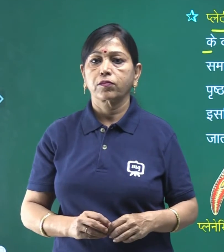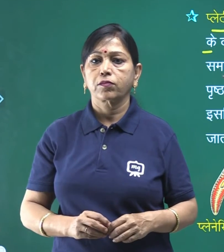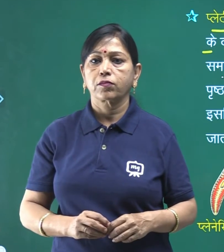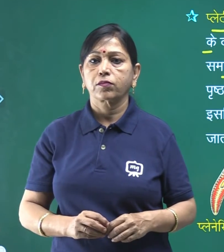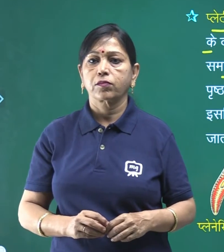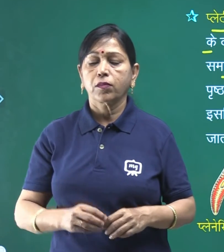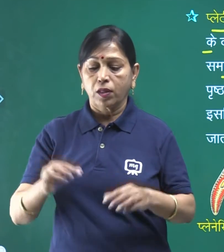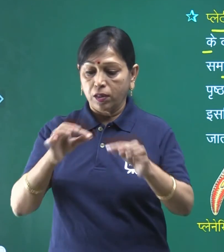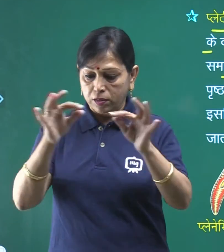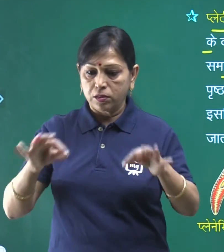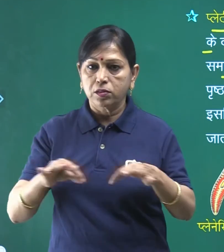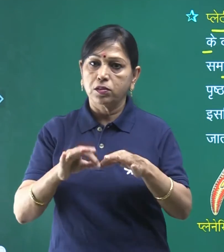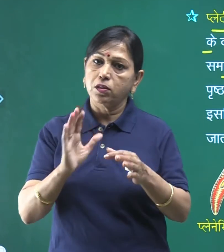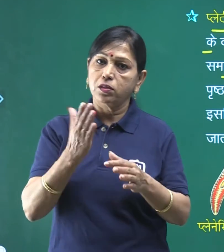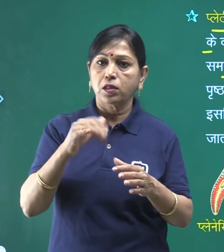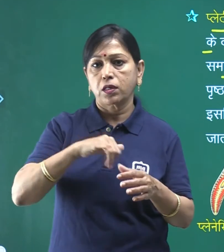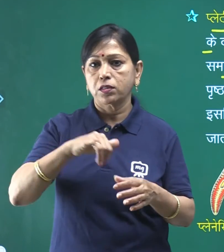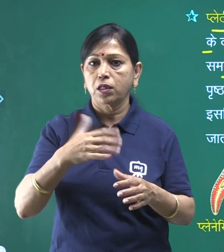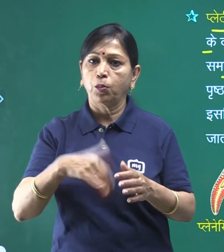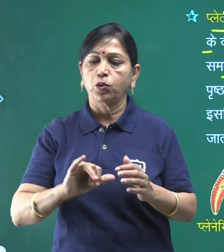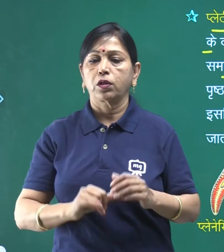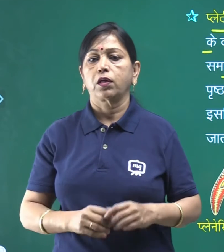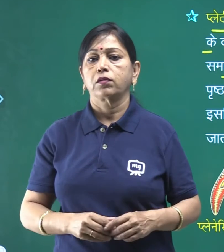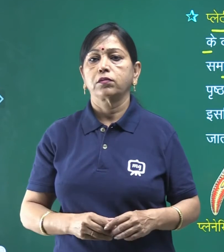संरचना समान होती है।